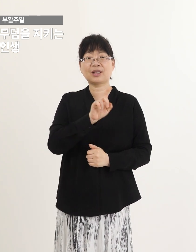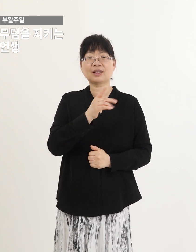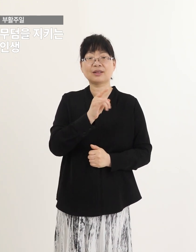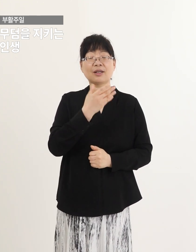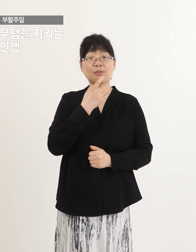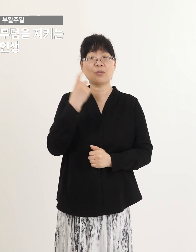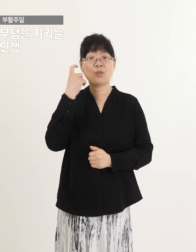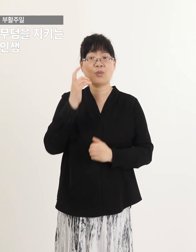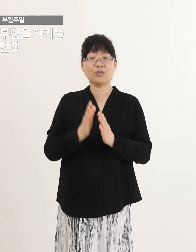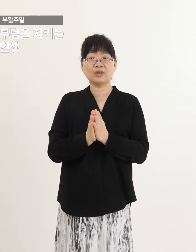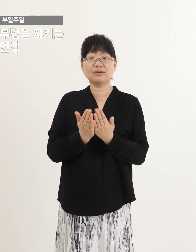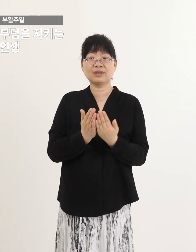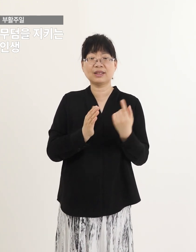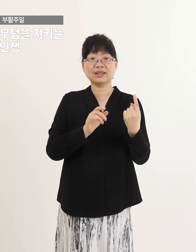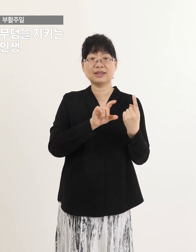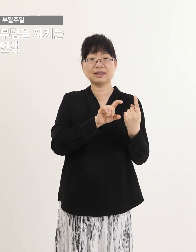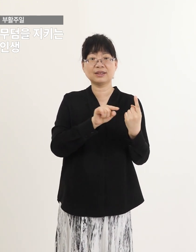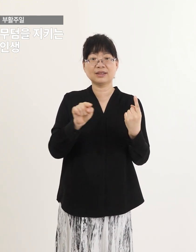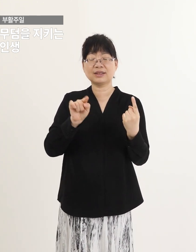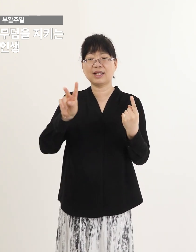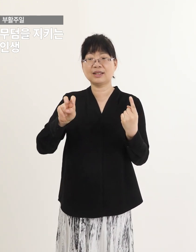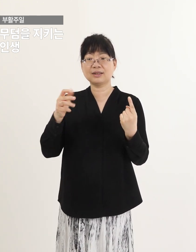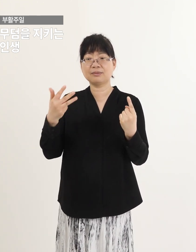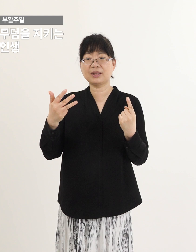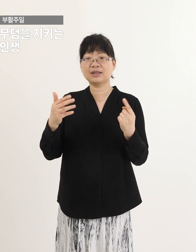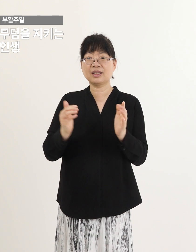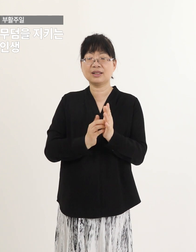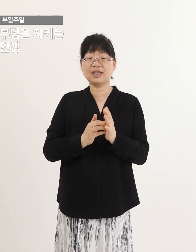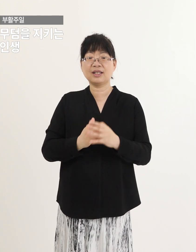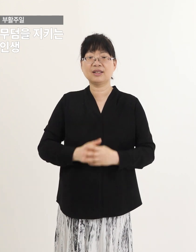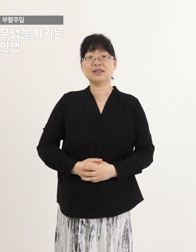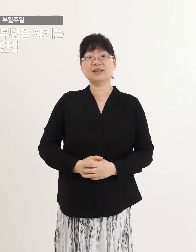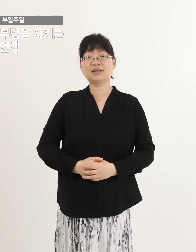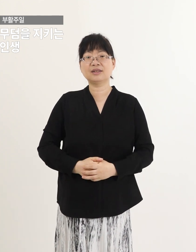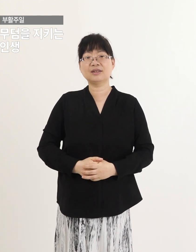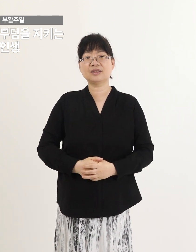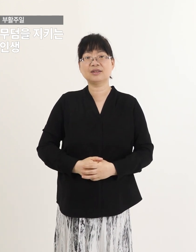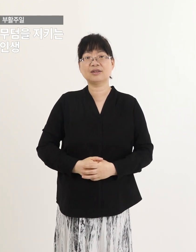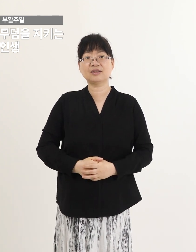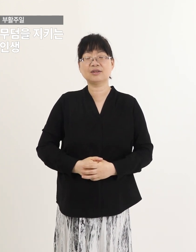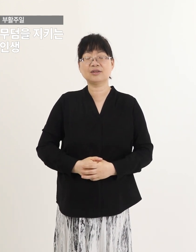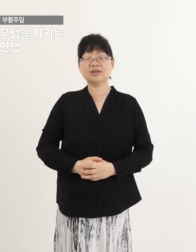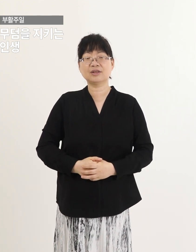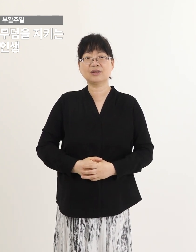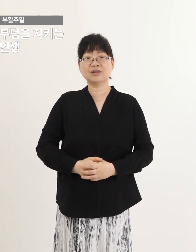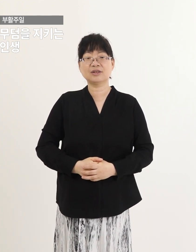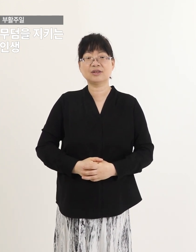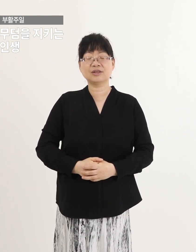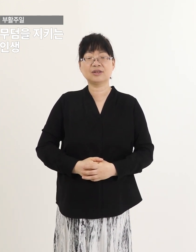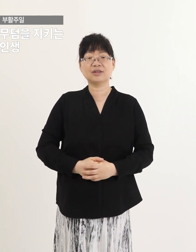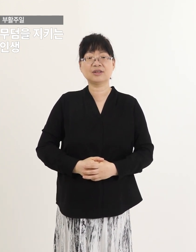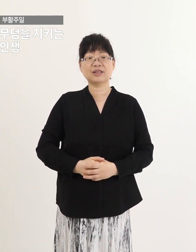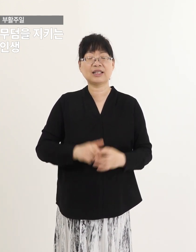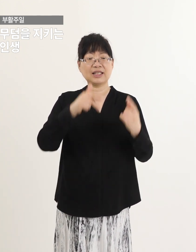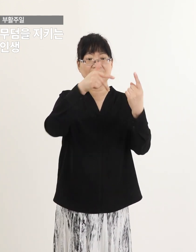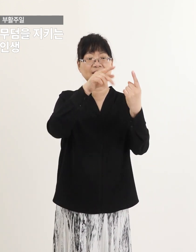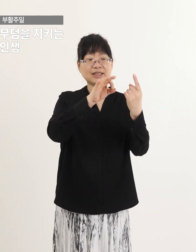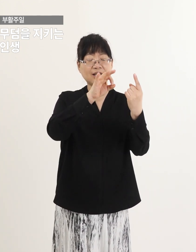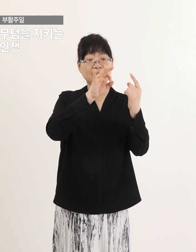마태복음은 1장서부터 28장까지 수미상관법의 구조로 되어 있어요. 1장 뭘로